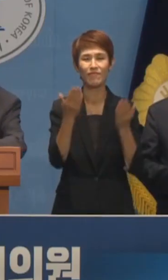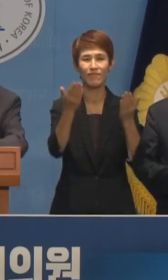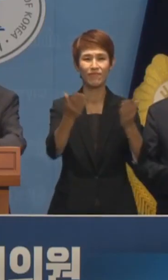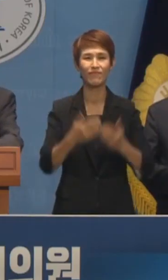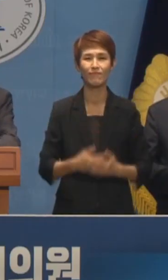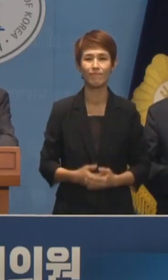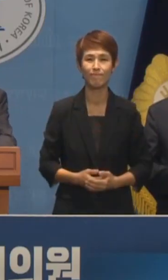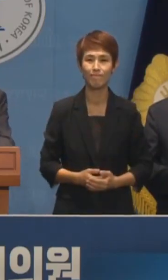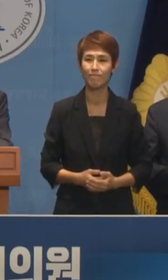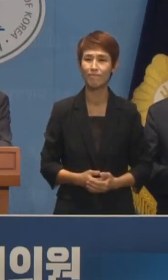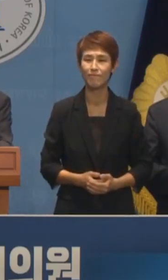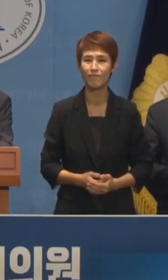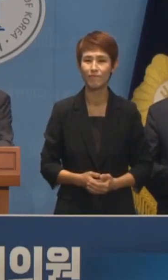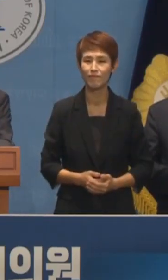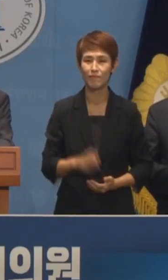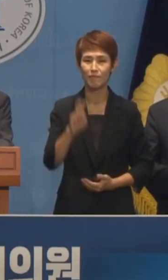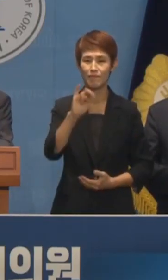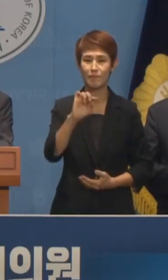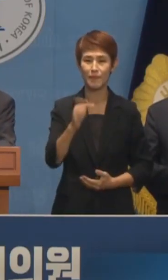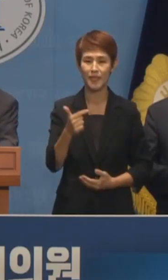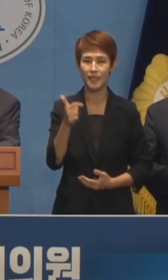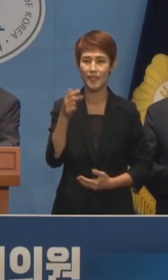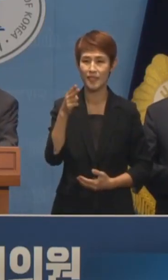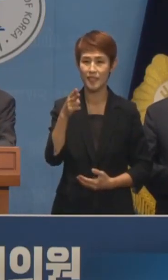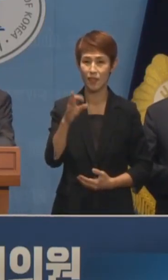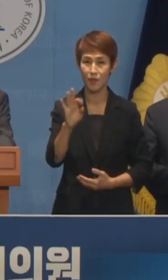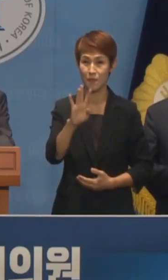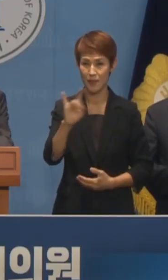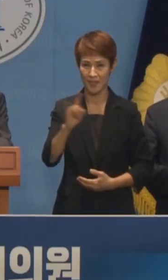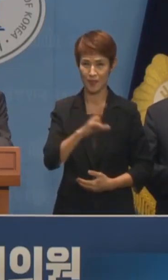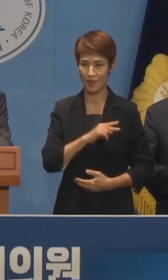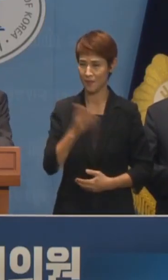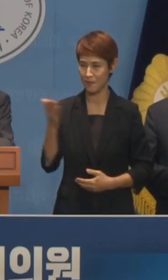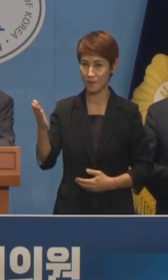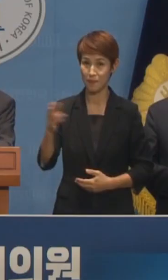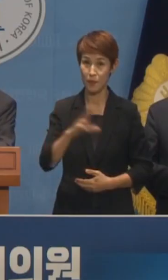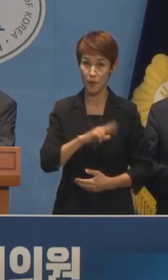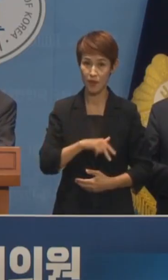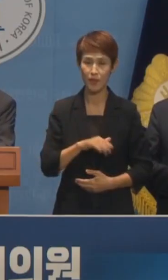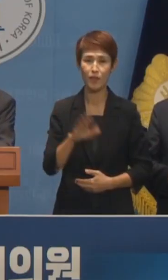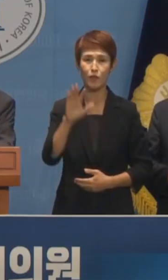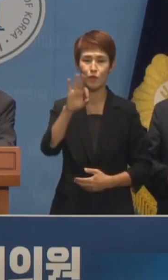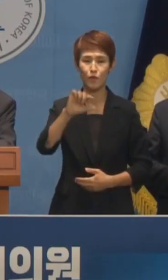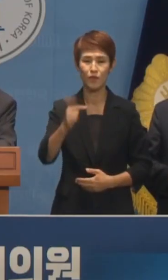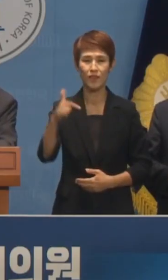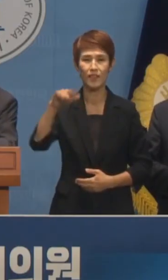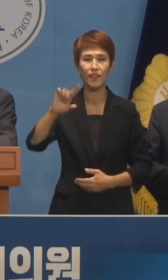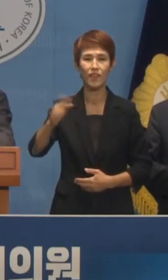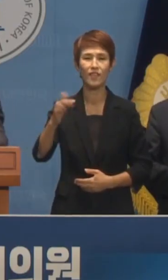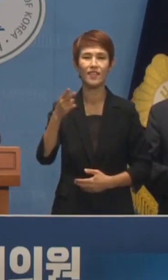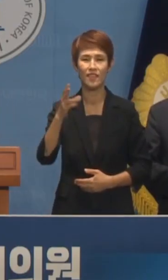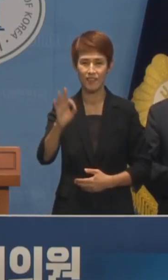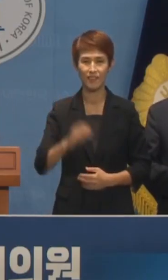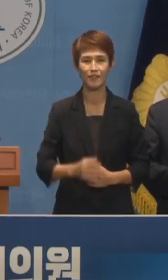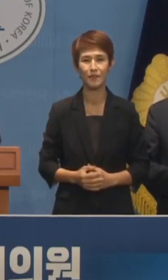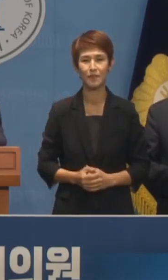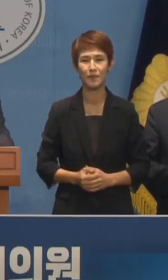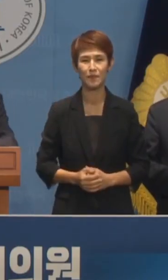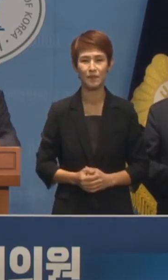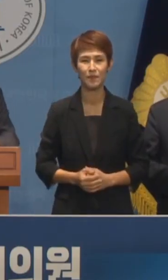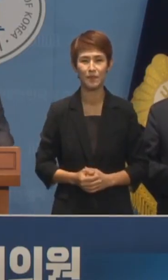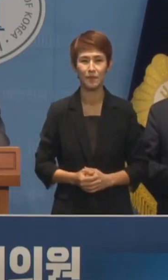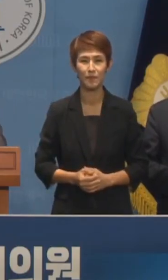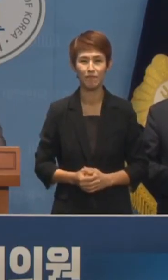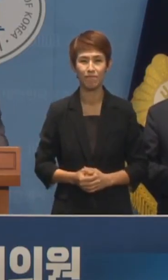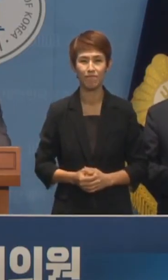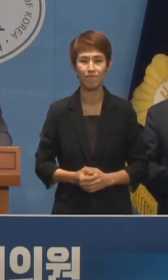제 오른쪽부터 민영배 의원님 오셨습니다. 송재봉 의원님 오셨습니다. 윤건영 의원님 오셨습니다.